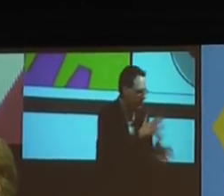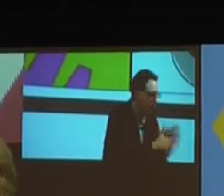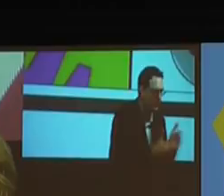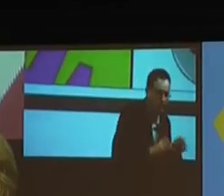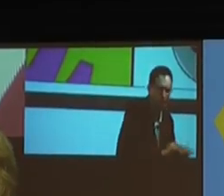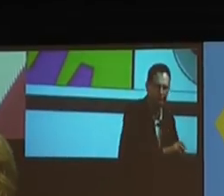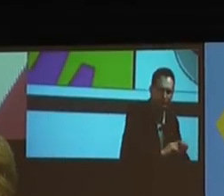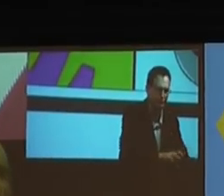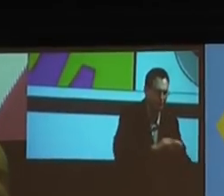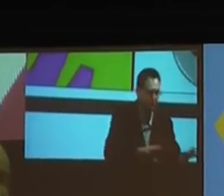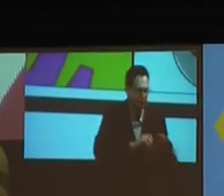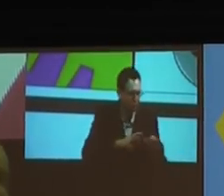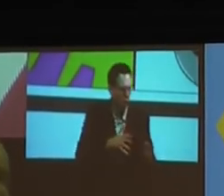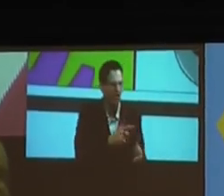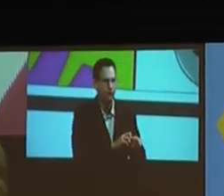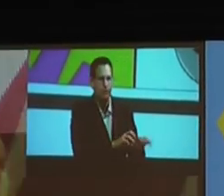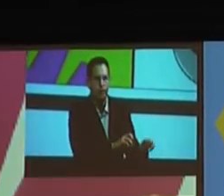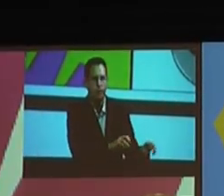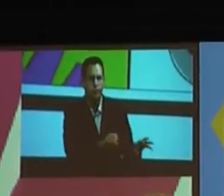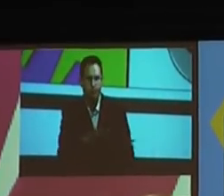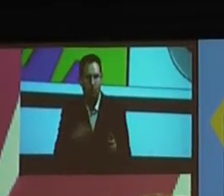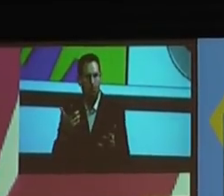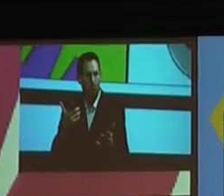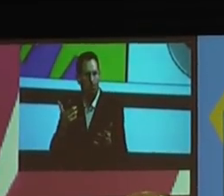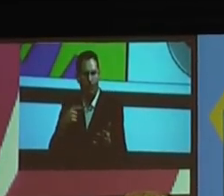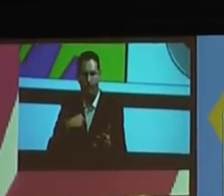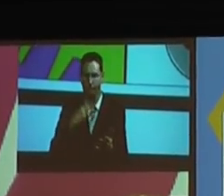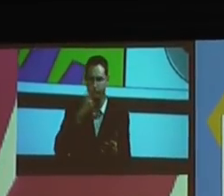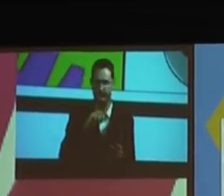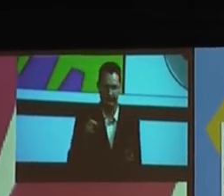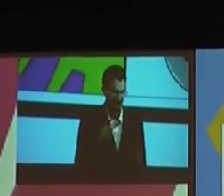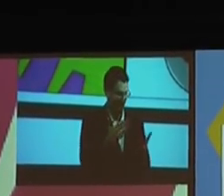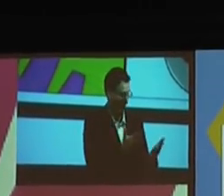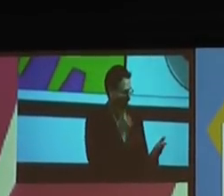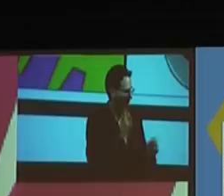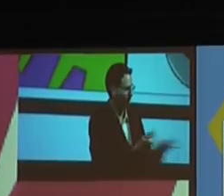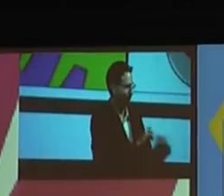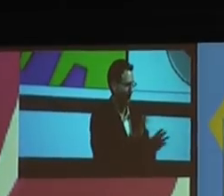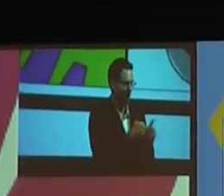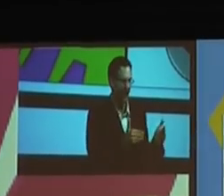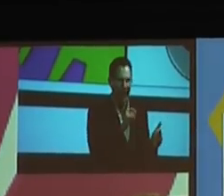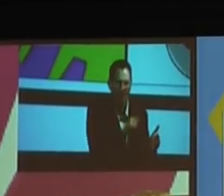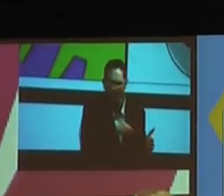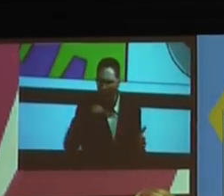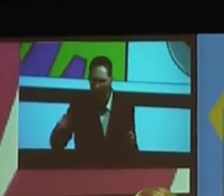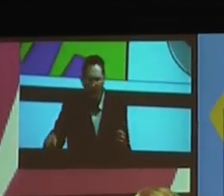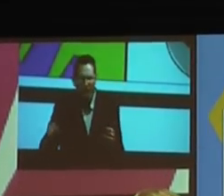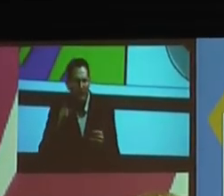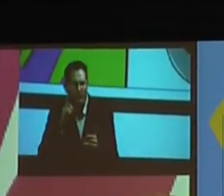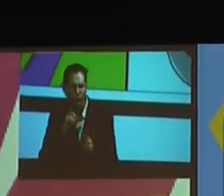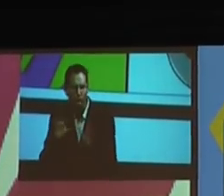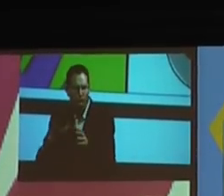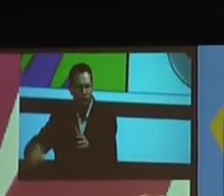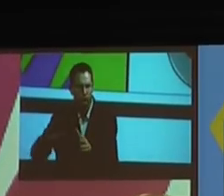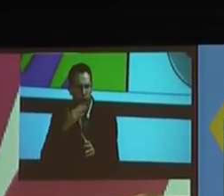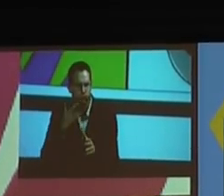ja viele Hörende, die sind jetzt völlig gebärdenbegeistert, weil es das ganze Babysigning so ein bisschen um sich greift. Und da kommen